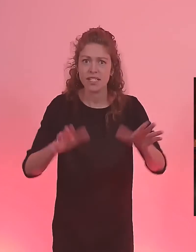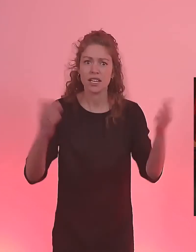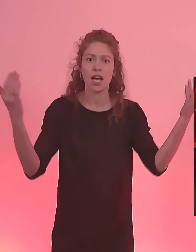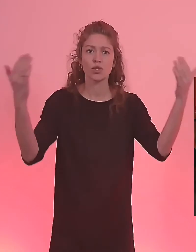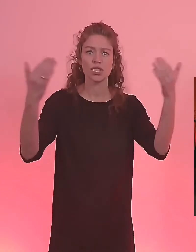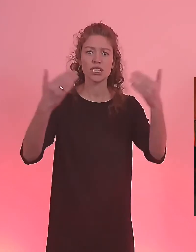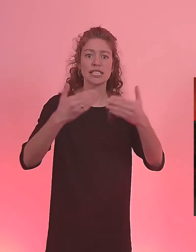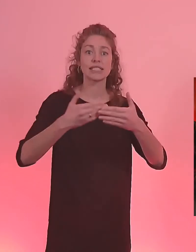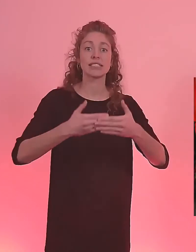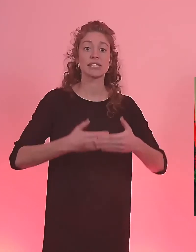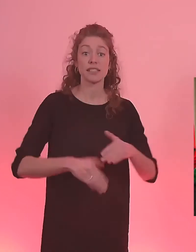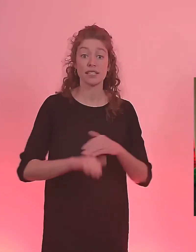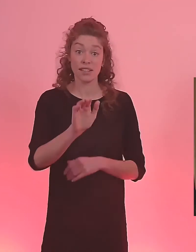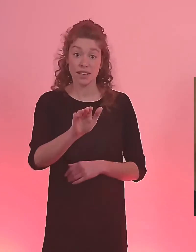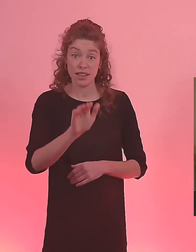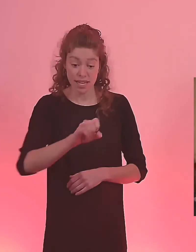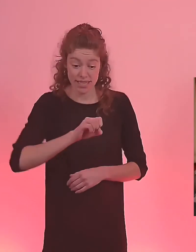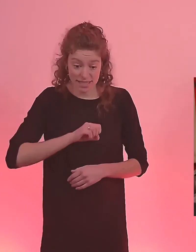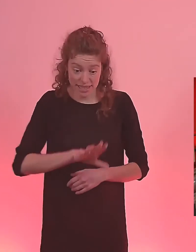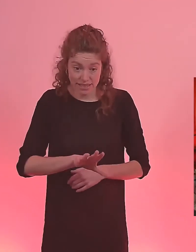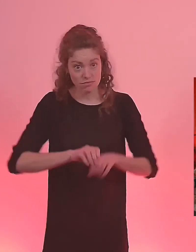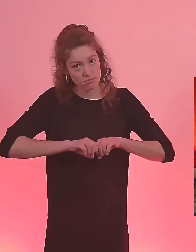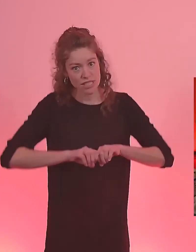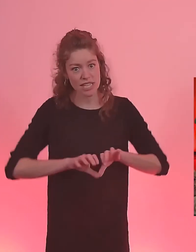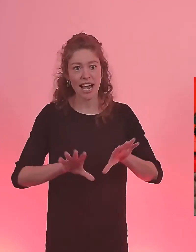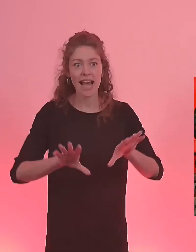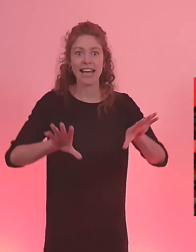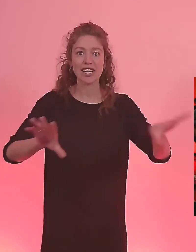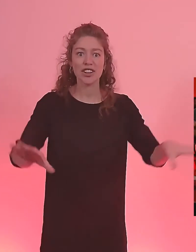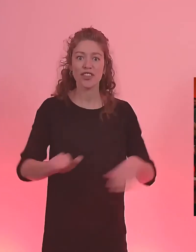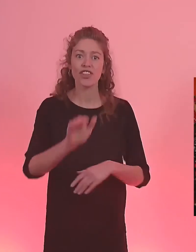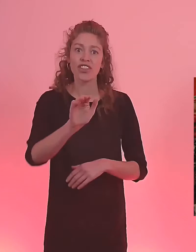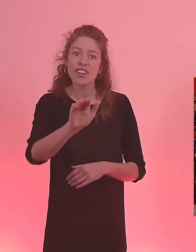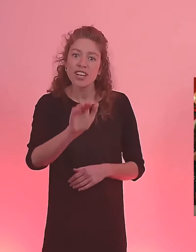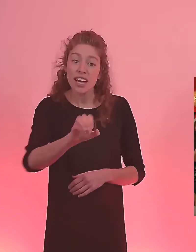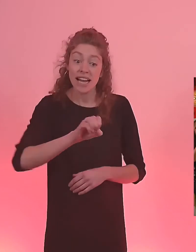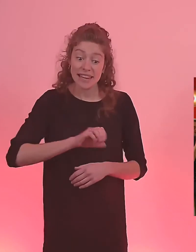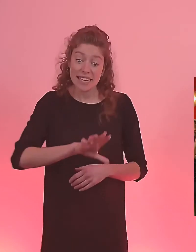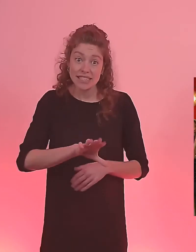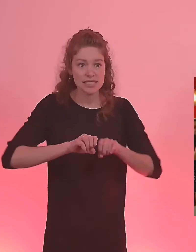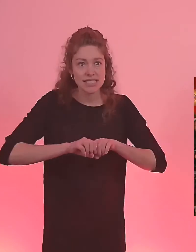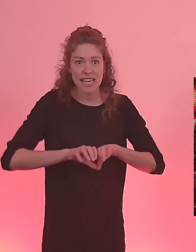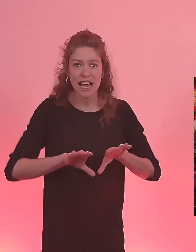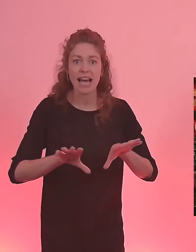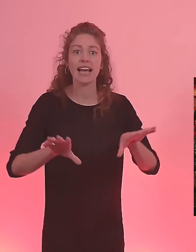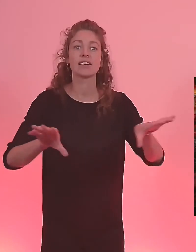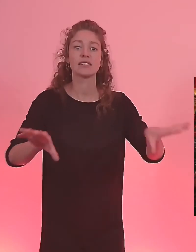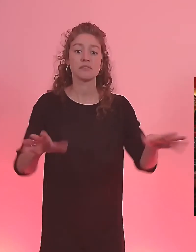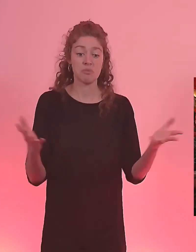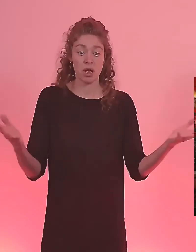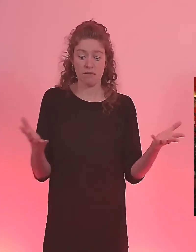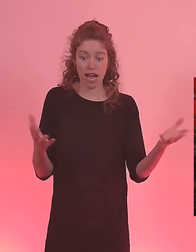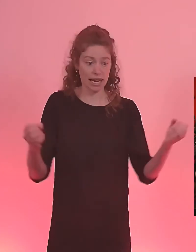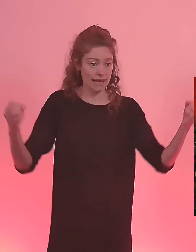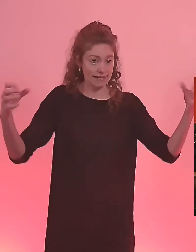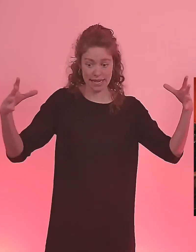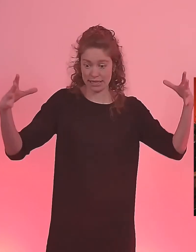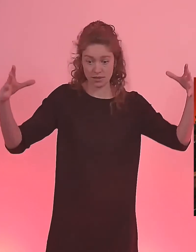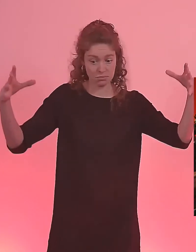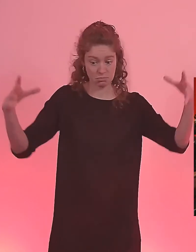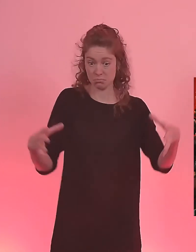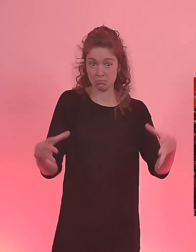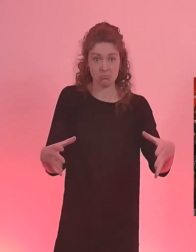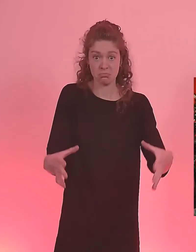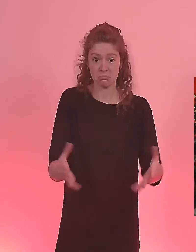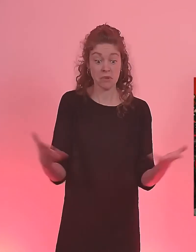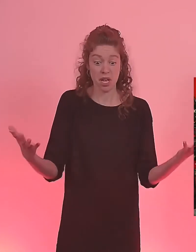de duisternis. Laat je licht maar schijnen. Laat je licht maar schijnen. Waar geen licht